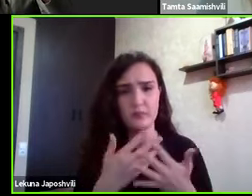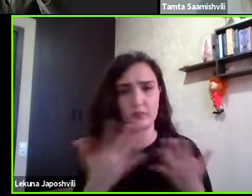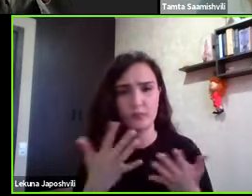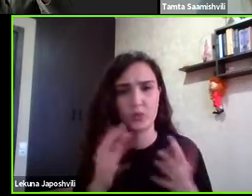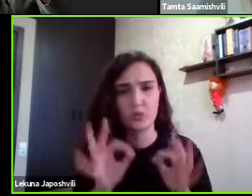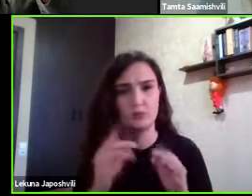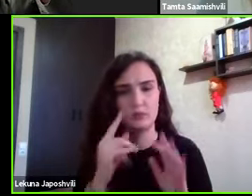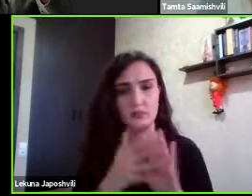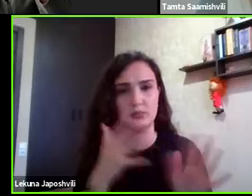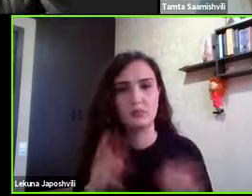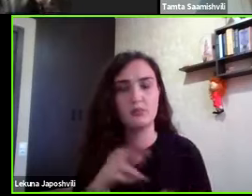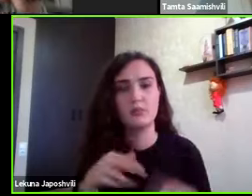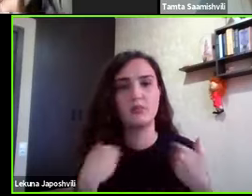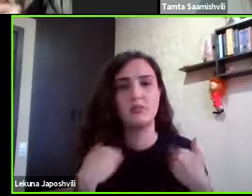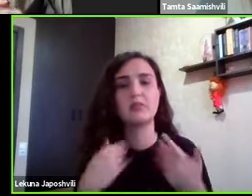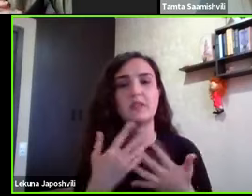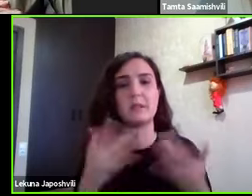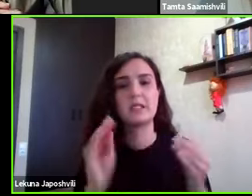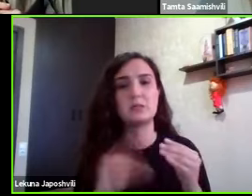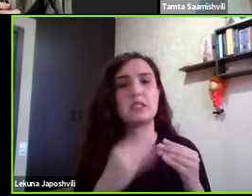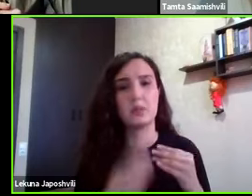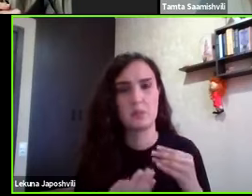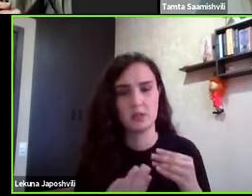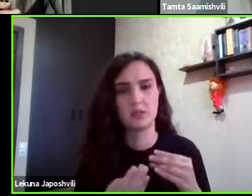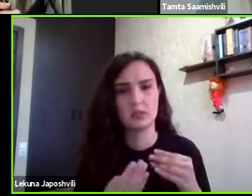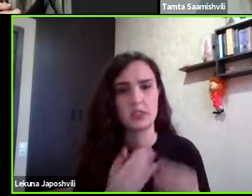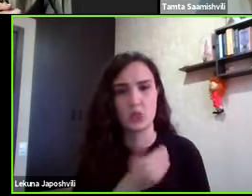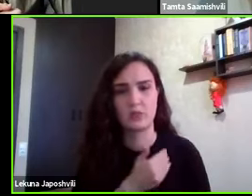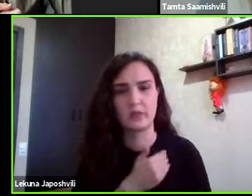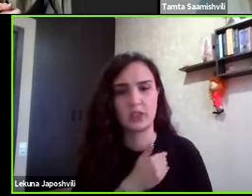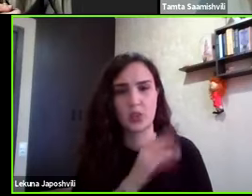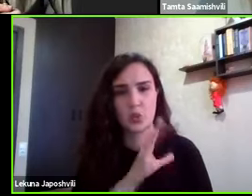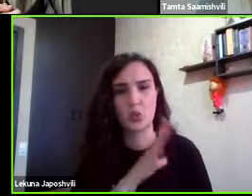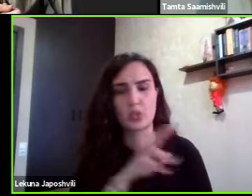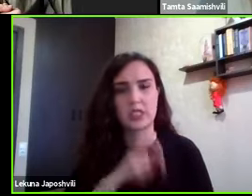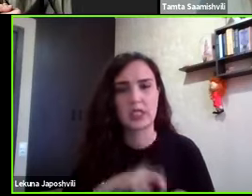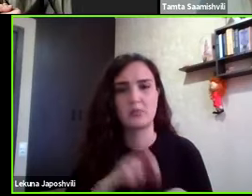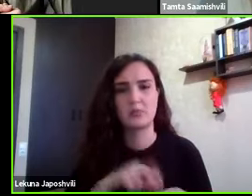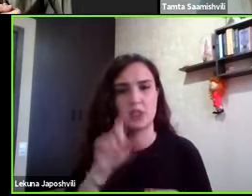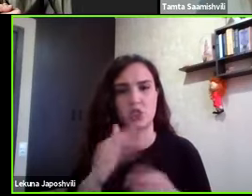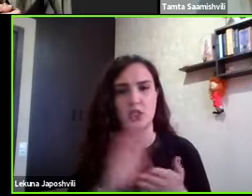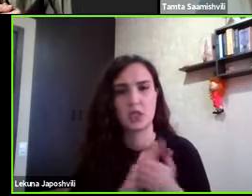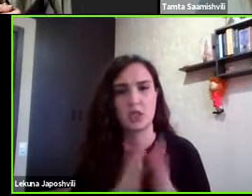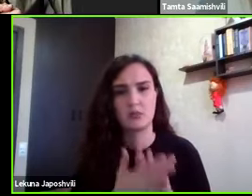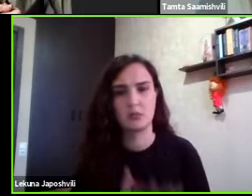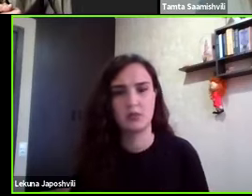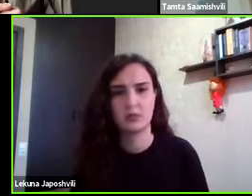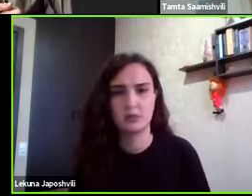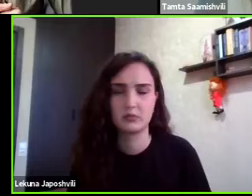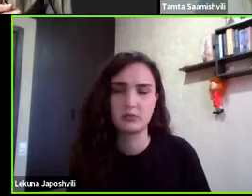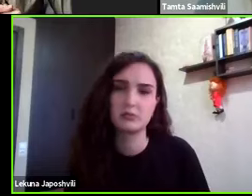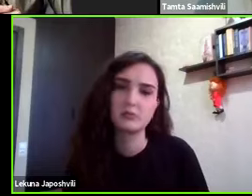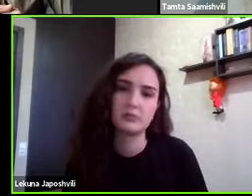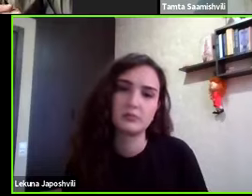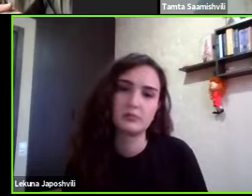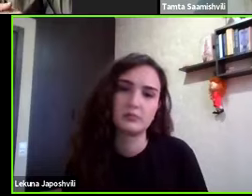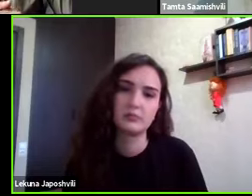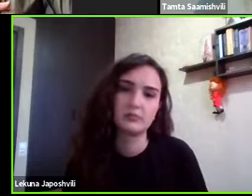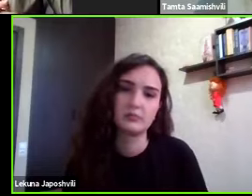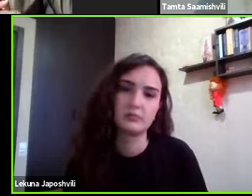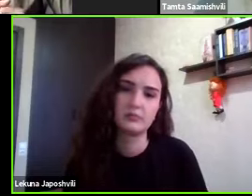გავიგე, დ-ვიტამინის მიცემაც სასურველია მოხდეს ექიმთან შეთანხმებით. ექიმთან